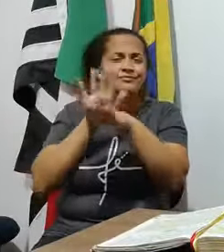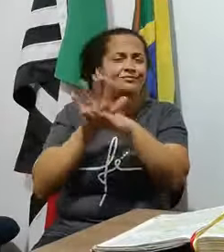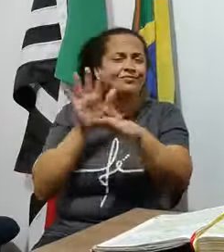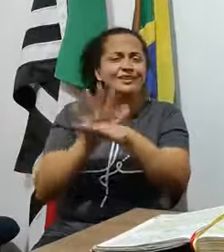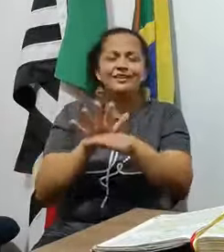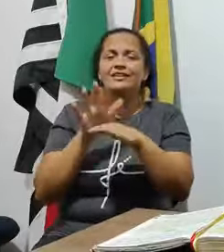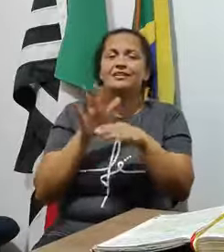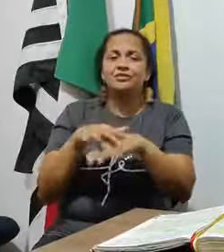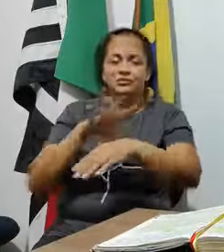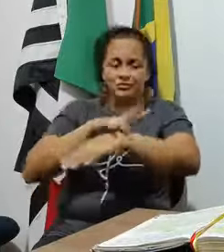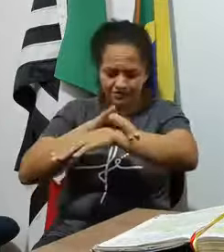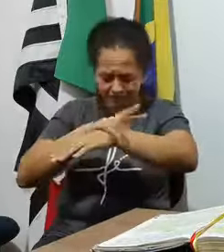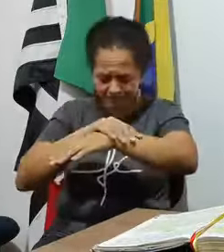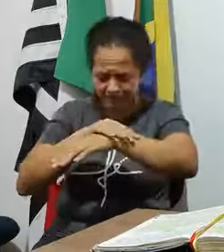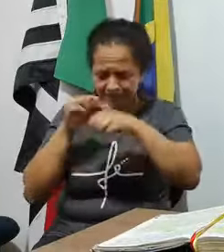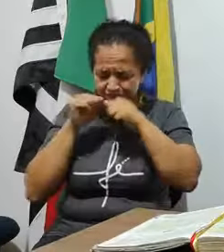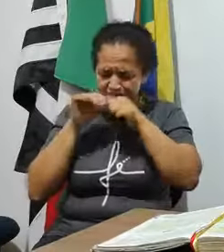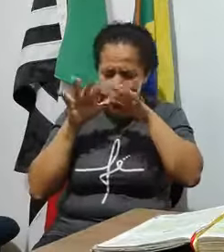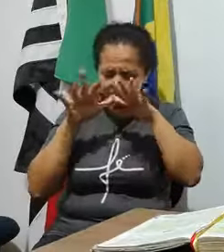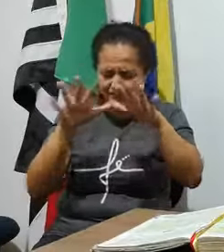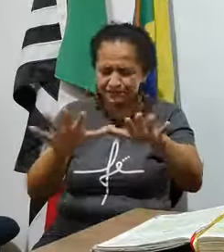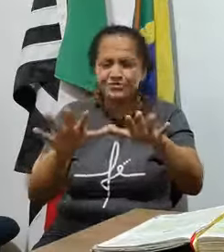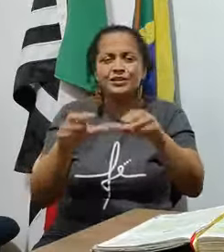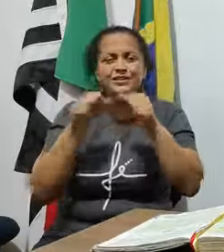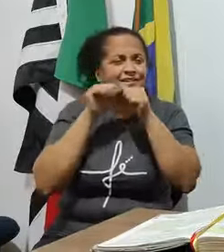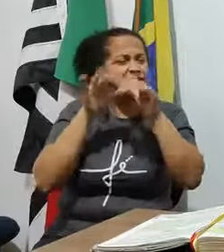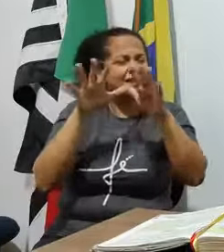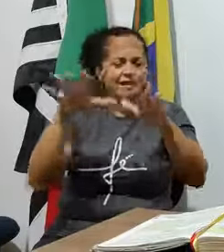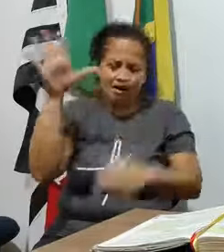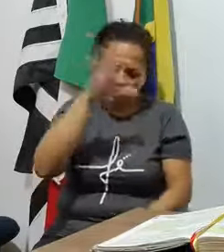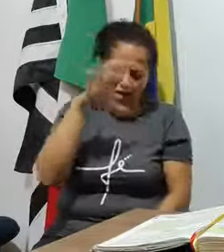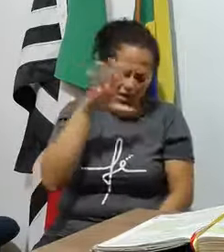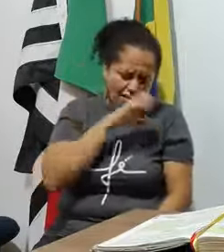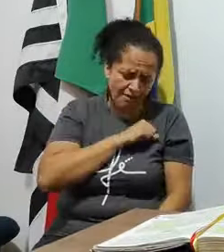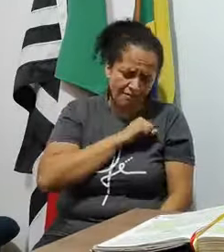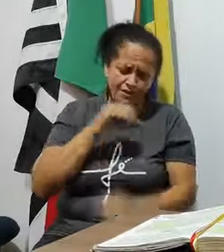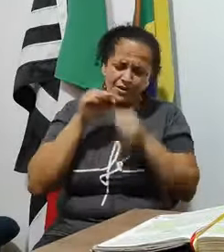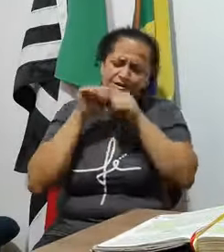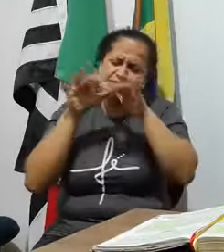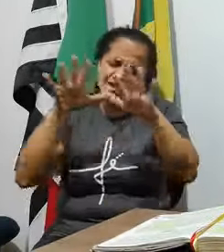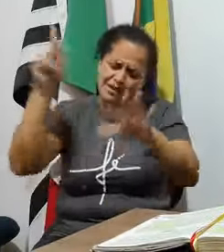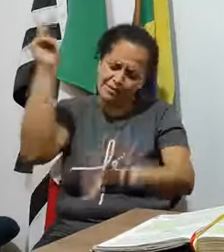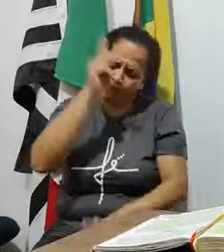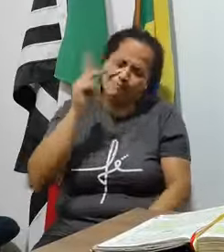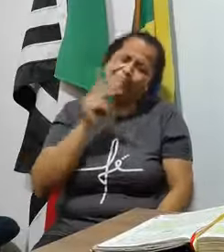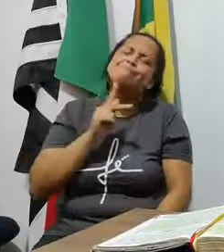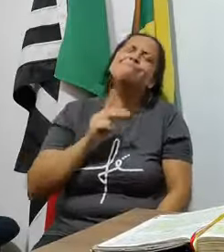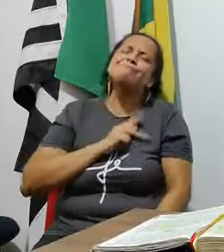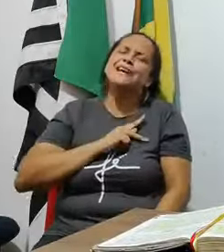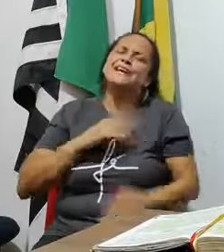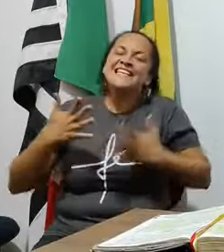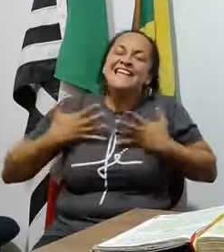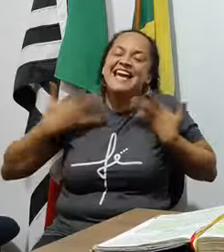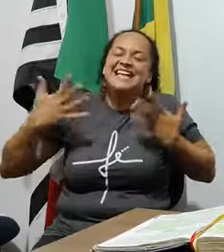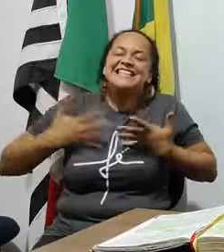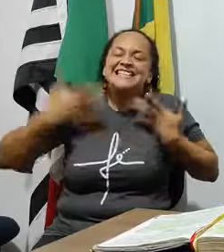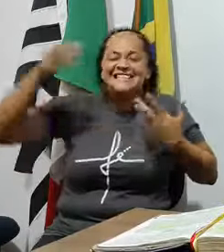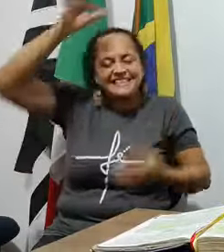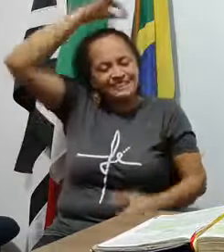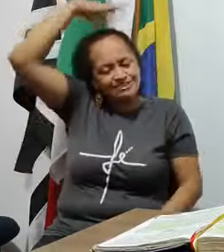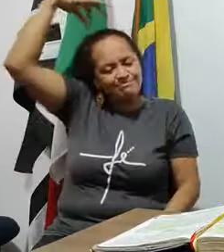os cativos, derrama do Teu amor, derrama da Sua paz e da alegria do Espírito Santo,